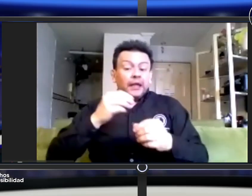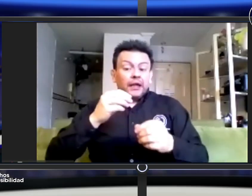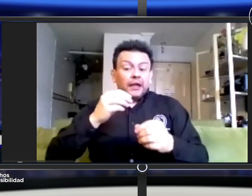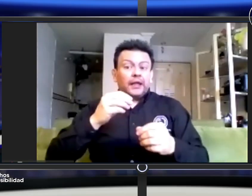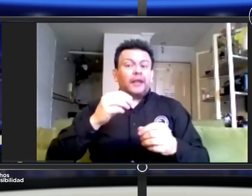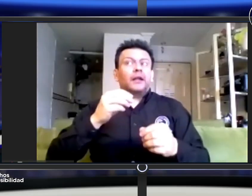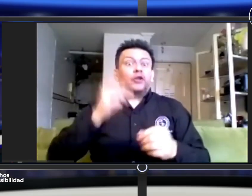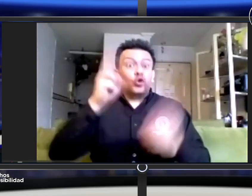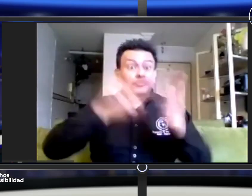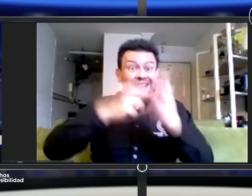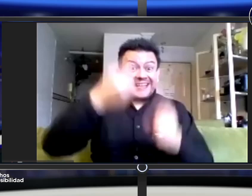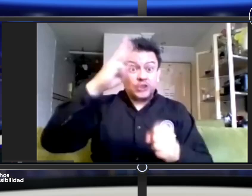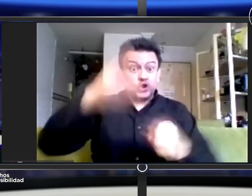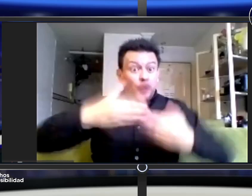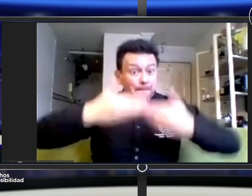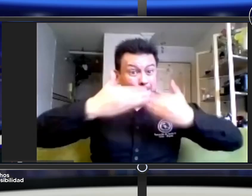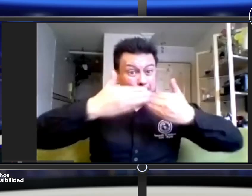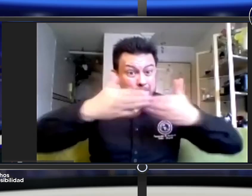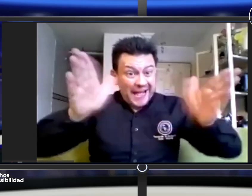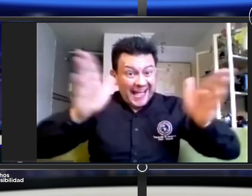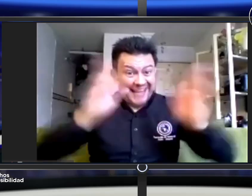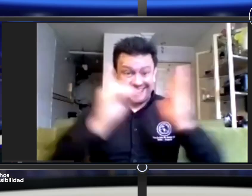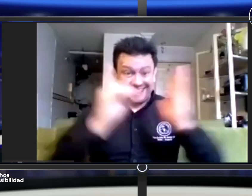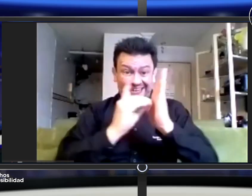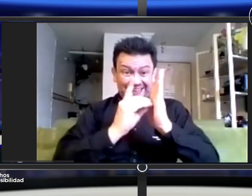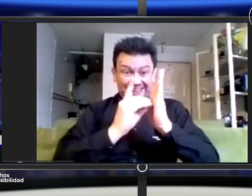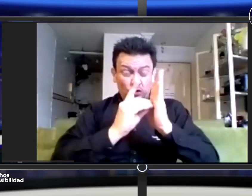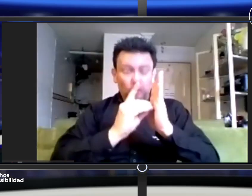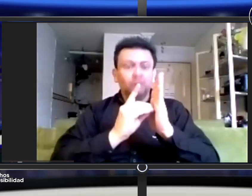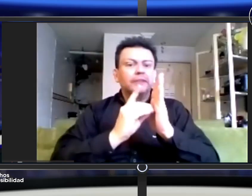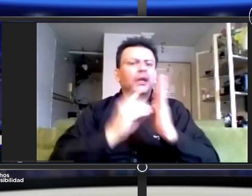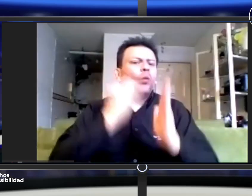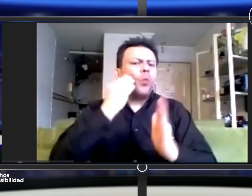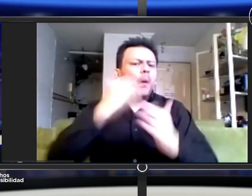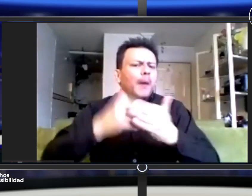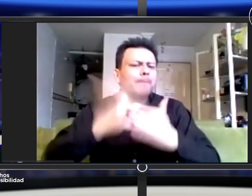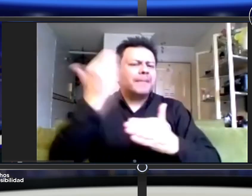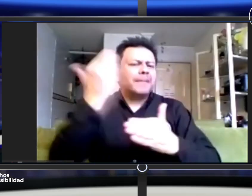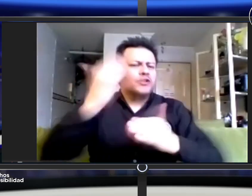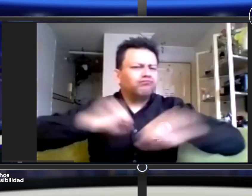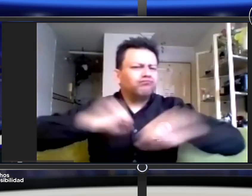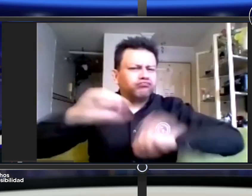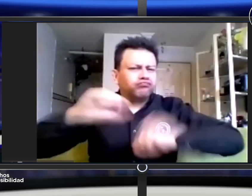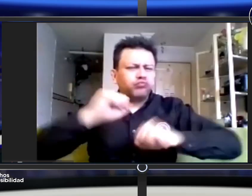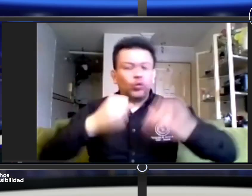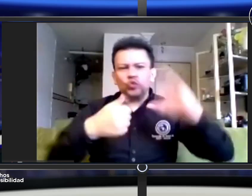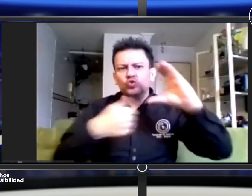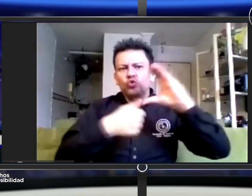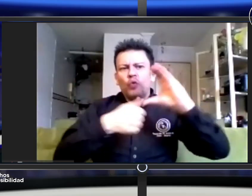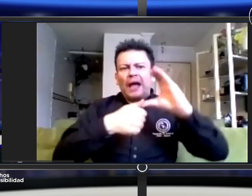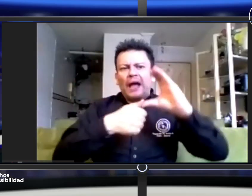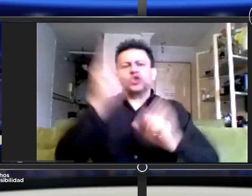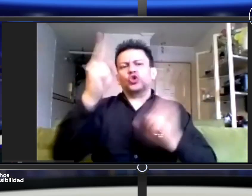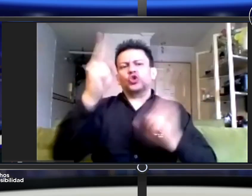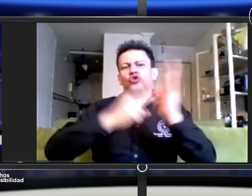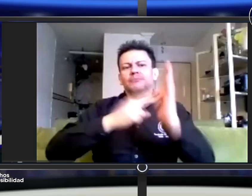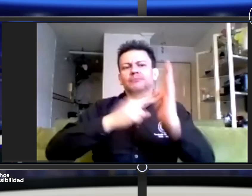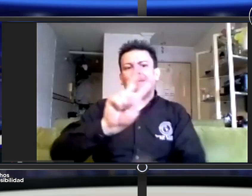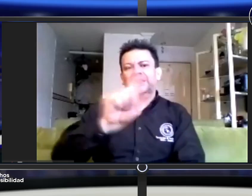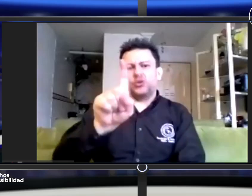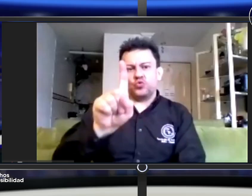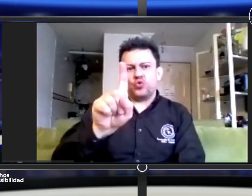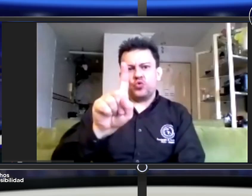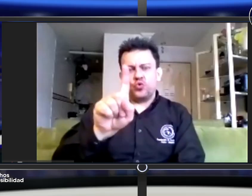este porcentaje para nosotros, que fue cuando se abrió en el 2018, empezamos